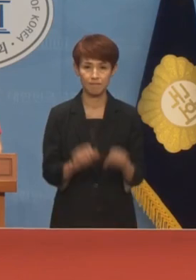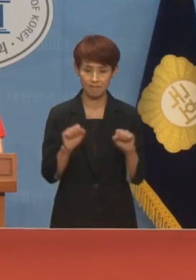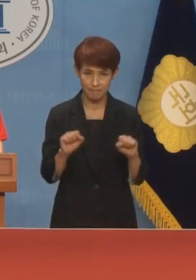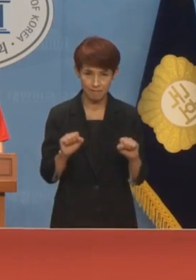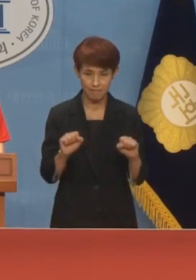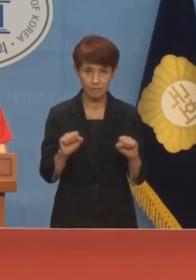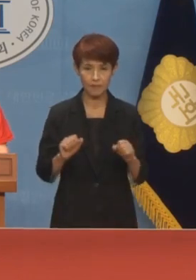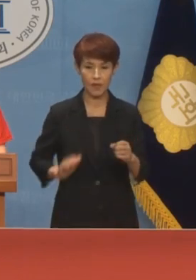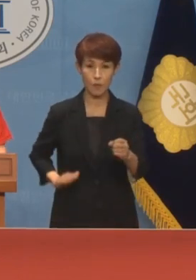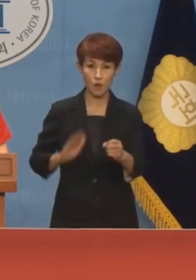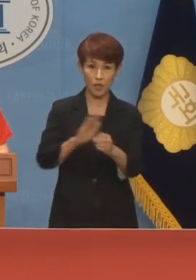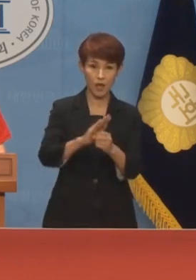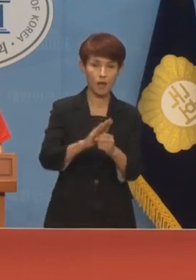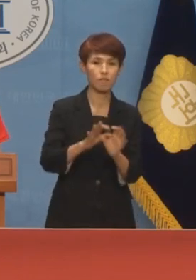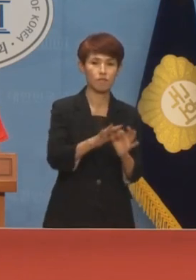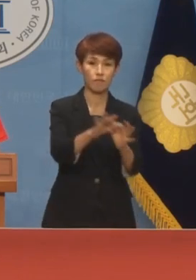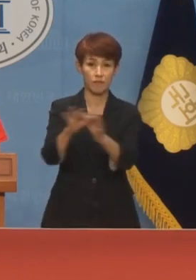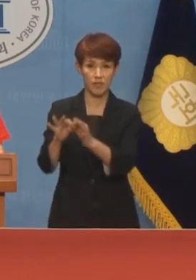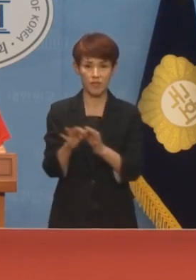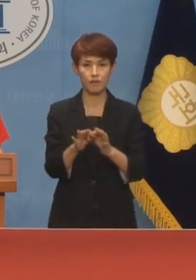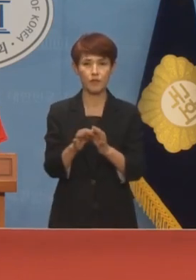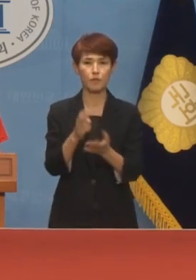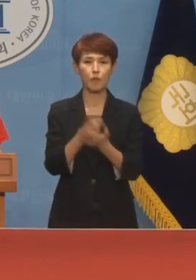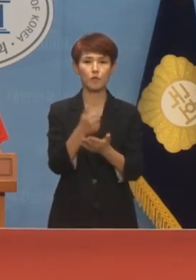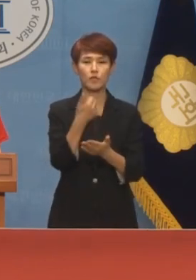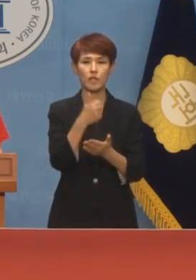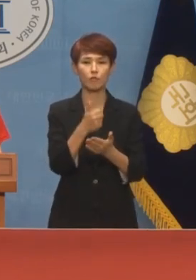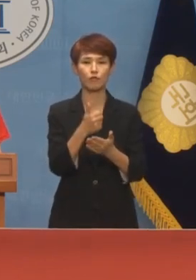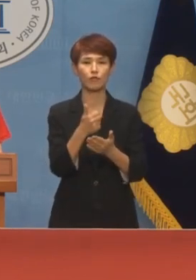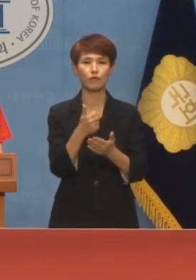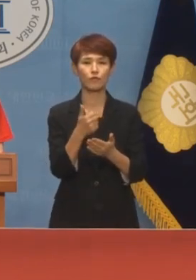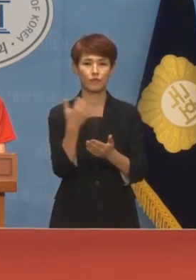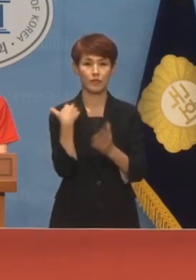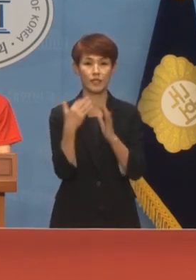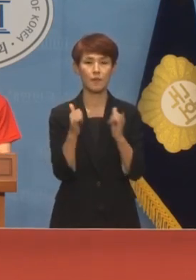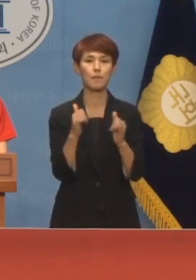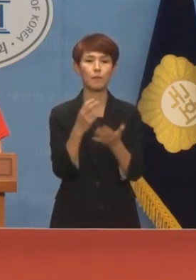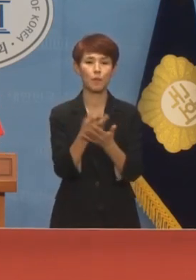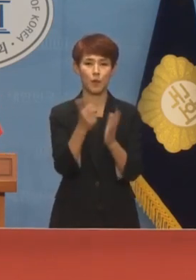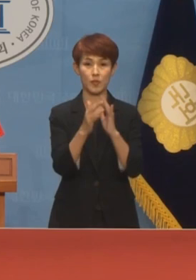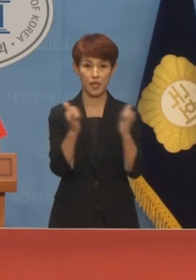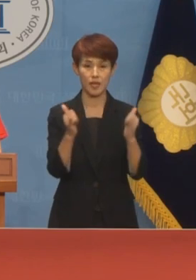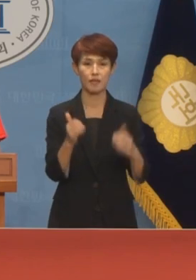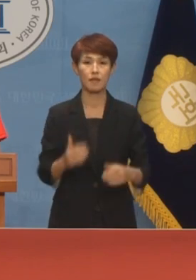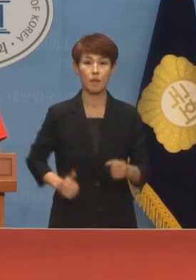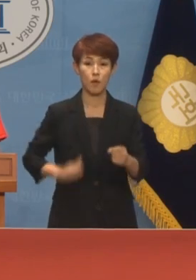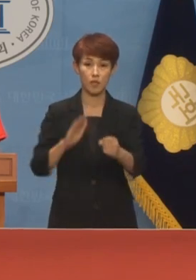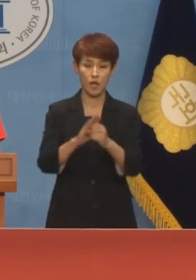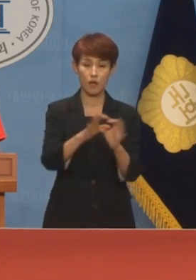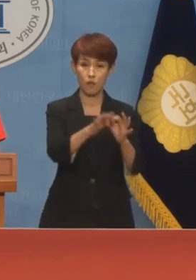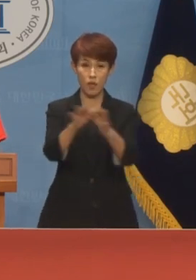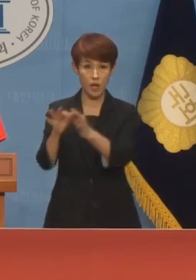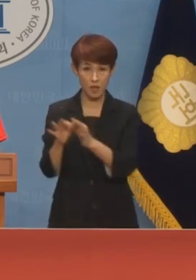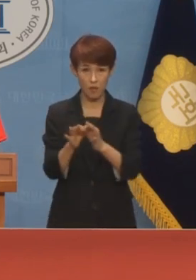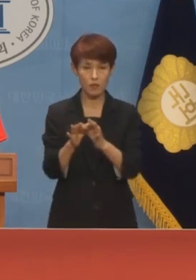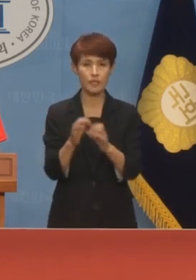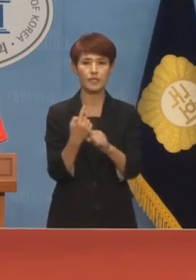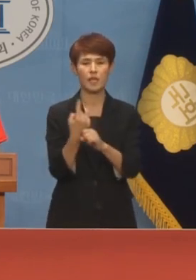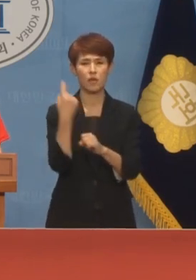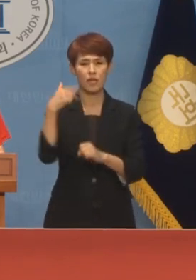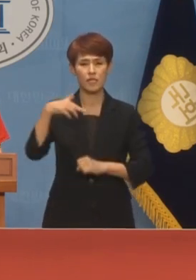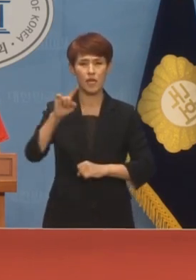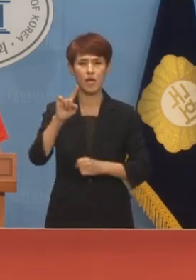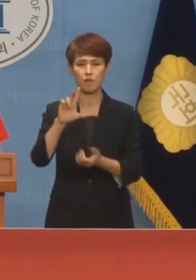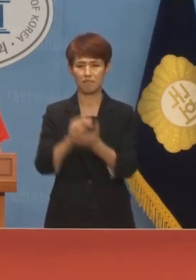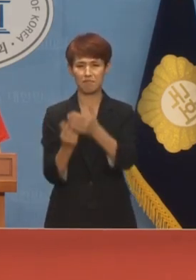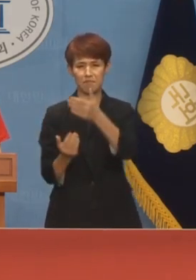안녕하십니까. 해병대 예비역연대 감사 겸 법률자문역을 맡고 있는 김규현 변호사입니다. 해병대 예비역연대는 작년 최상병